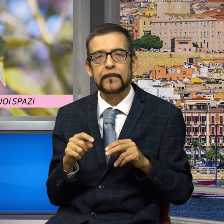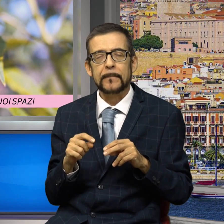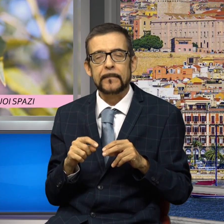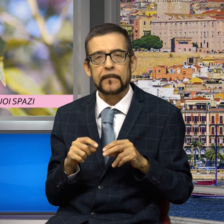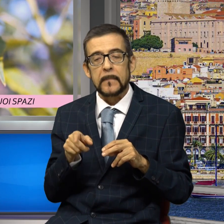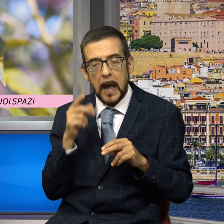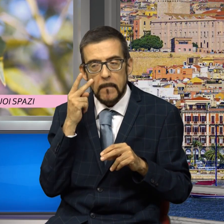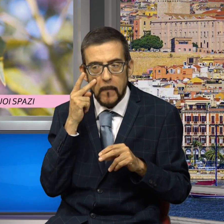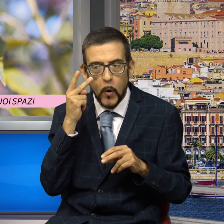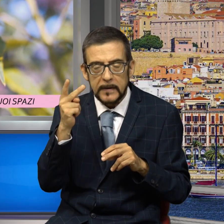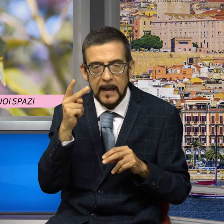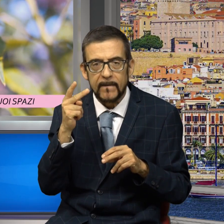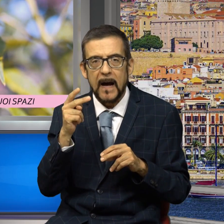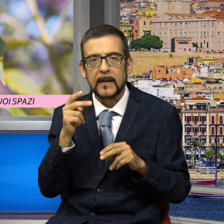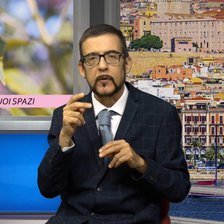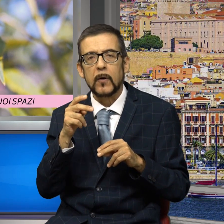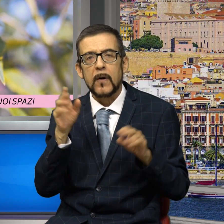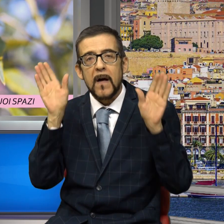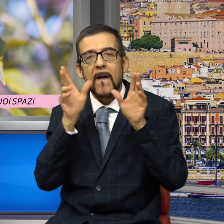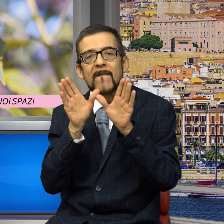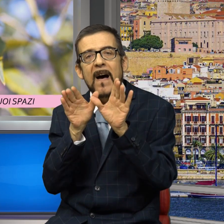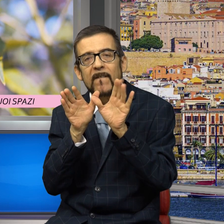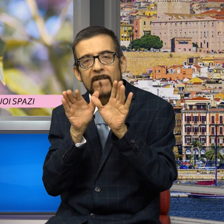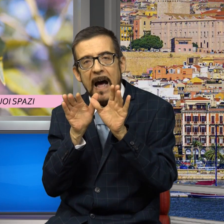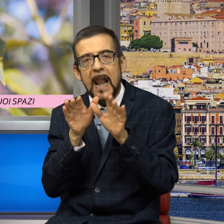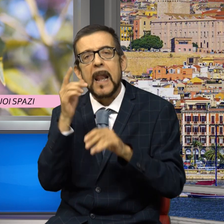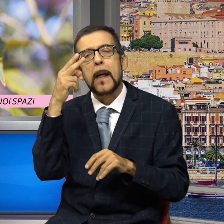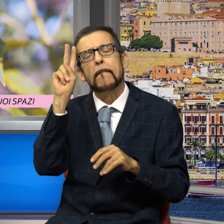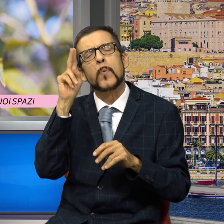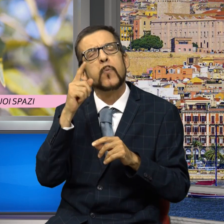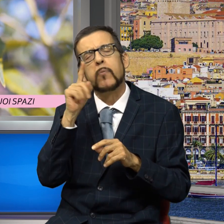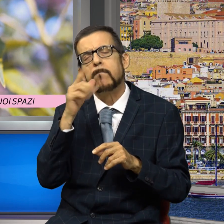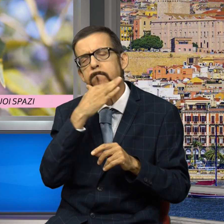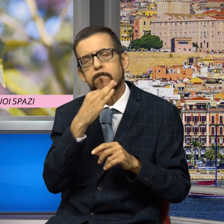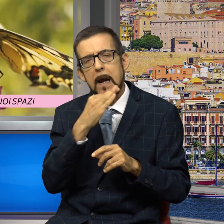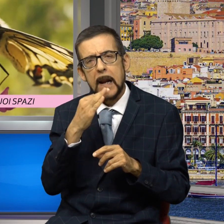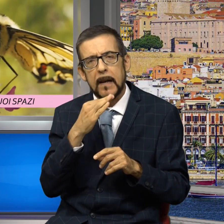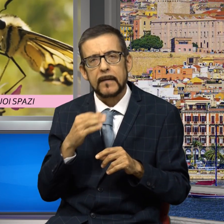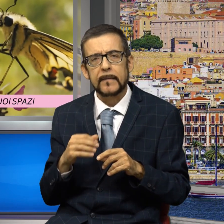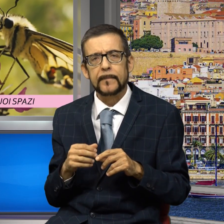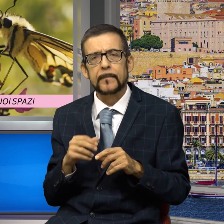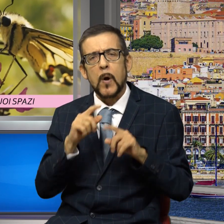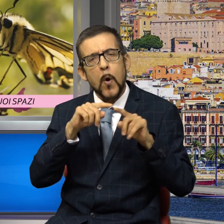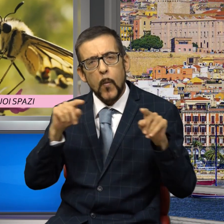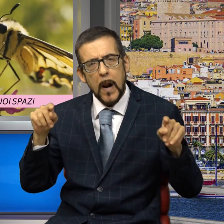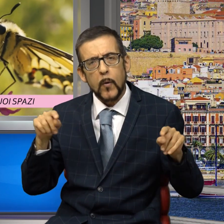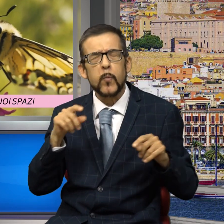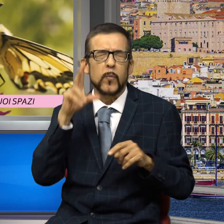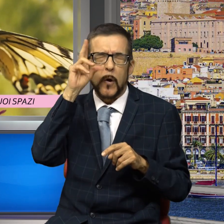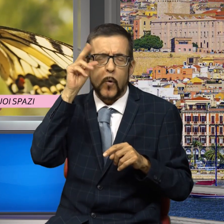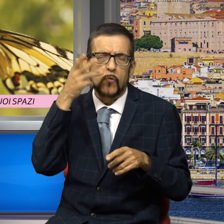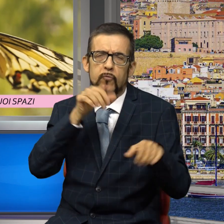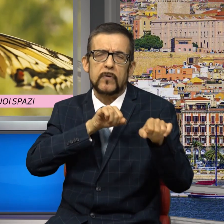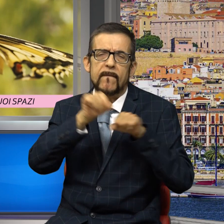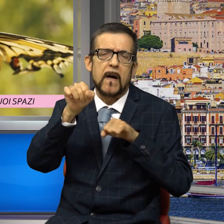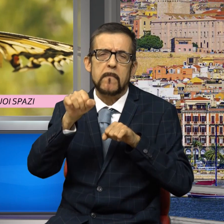osservato fra le farfalle più particolari, alcune fra le più conosciute in quanto